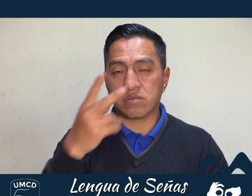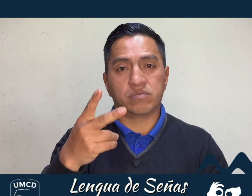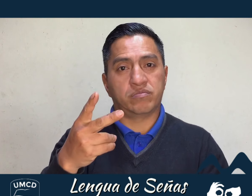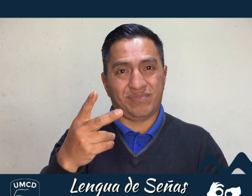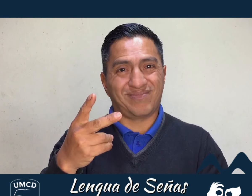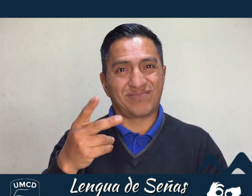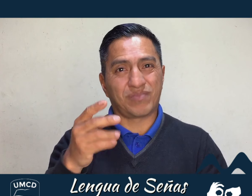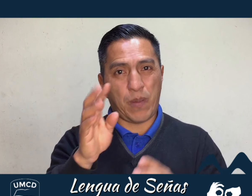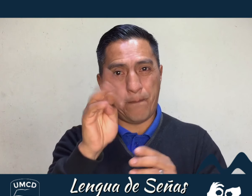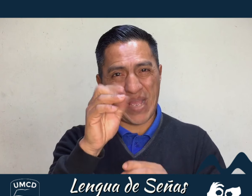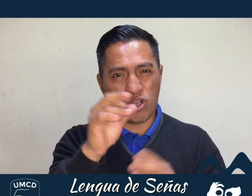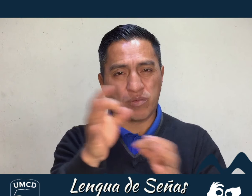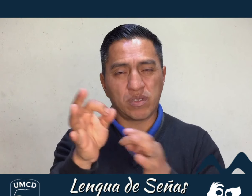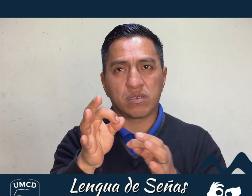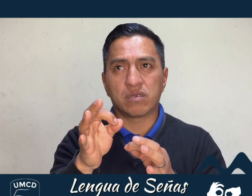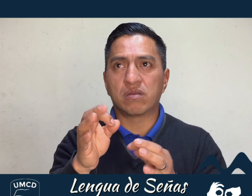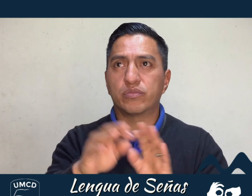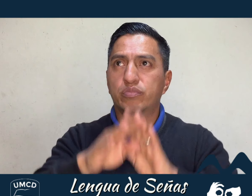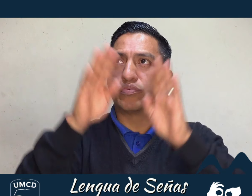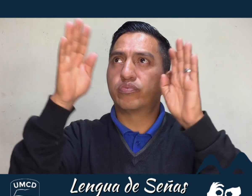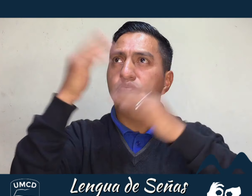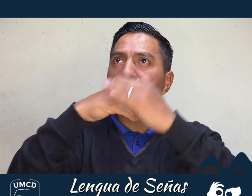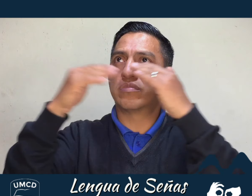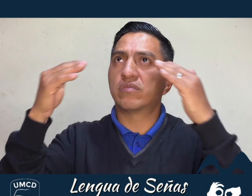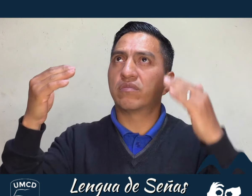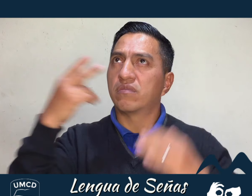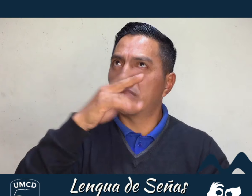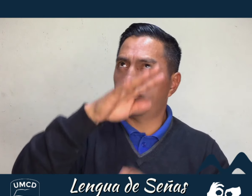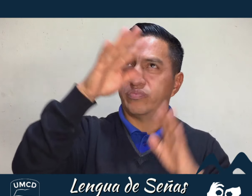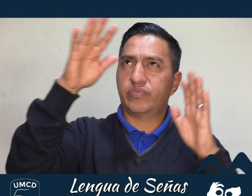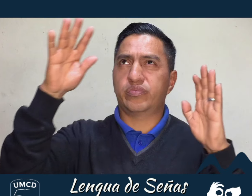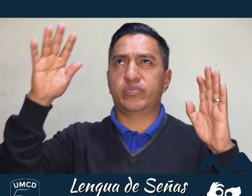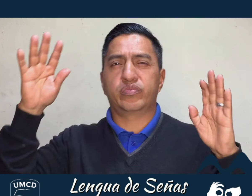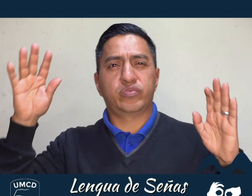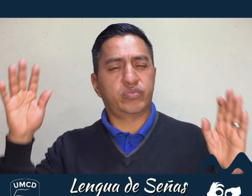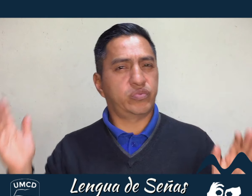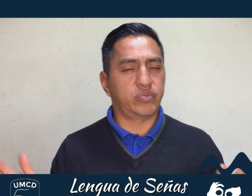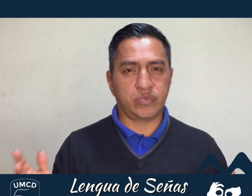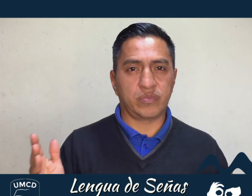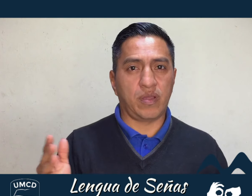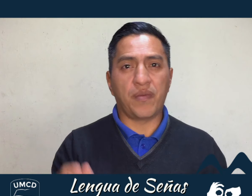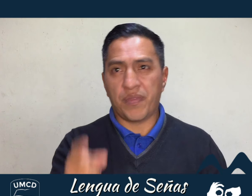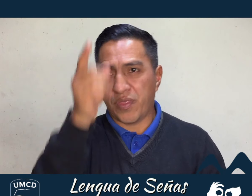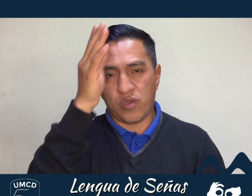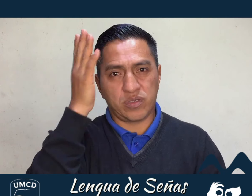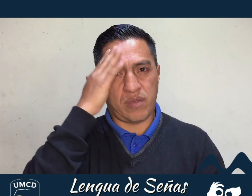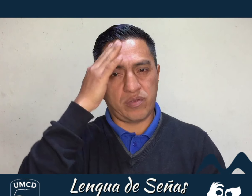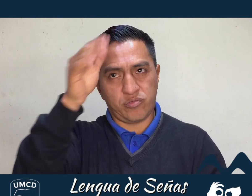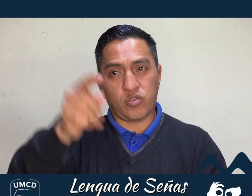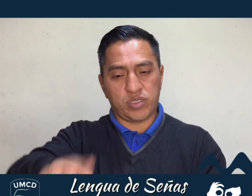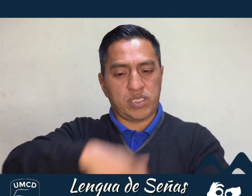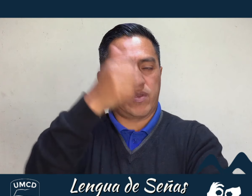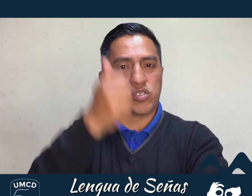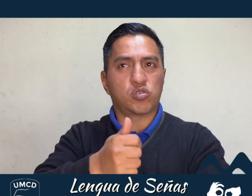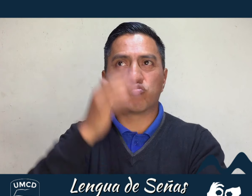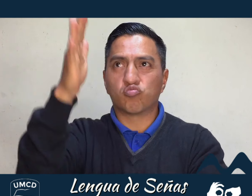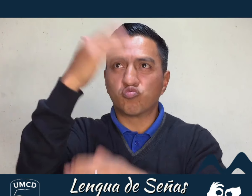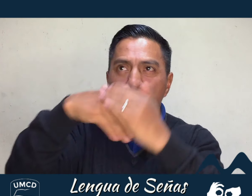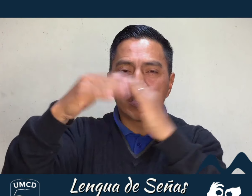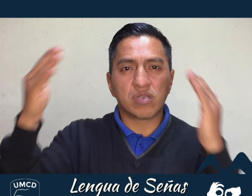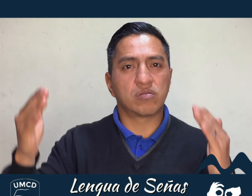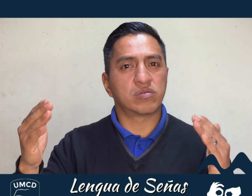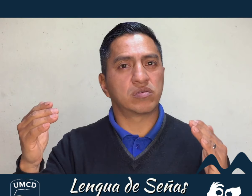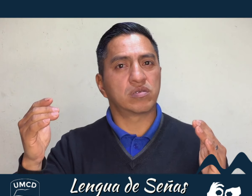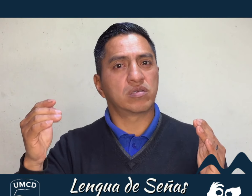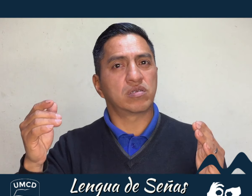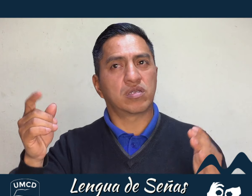porque nos permite pensar en algo muy especial. Y es que, aunque Dios estableció los cielos y